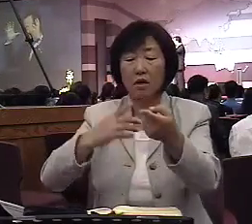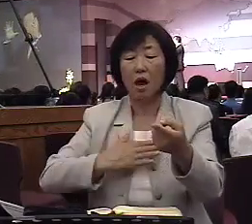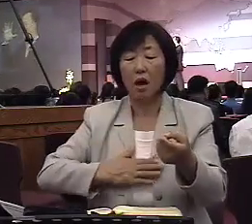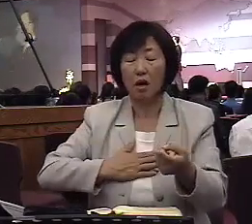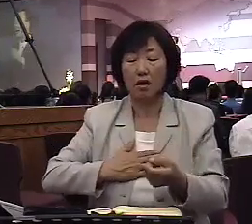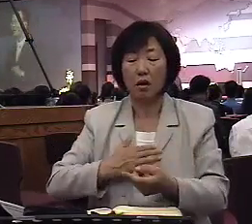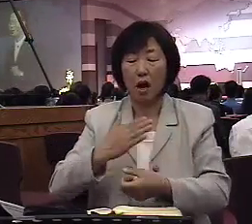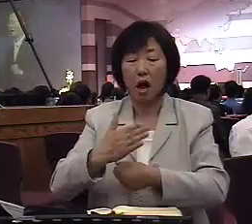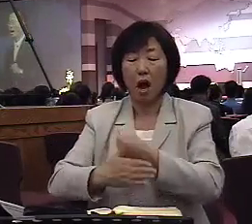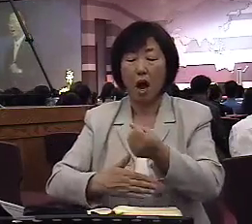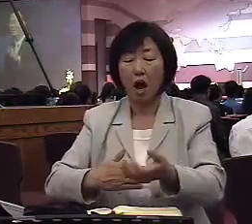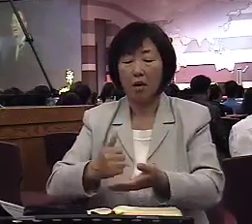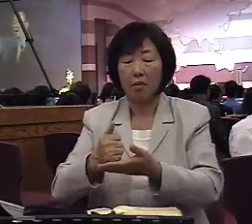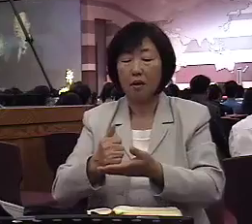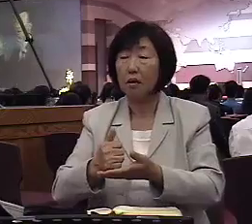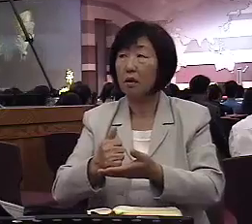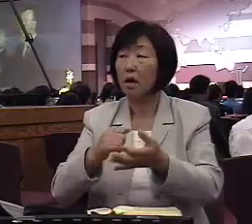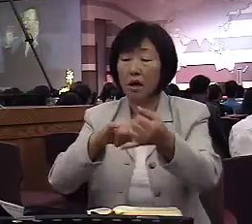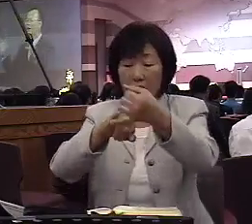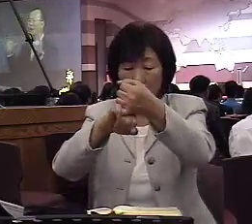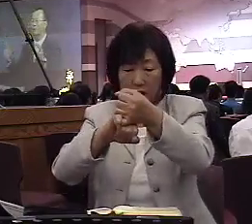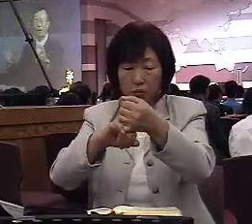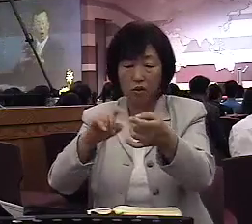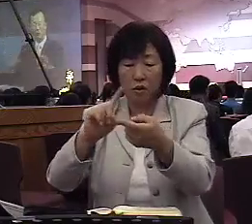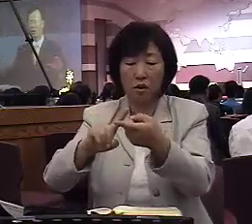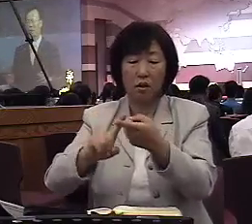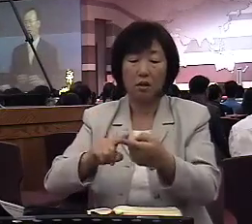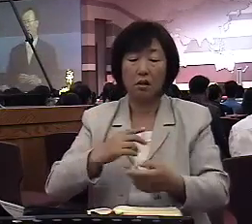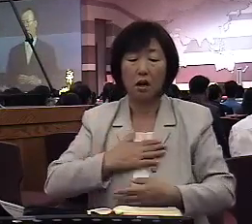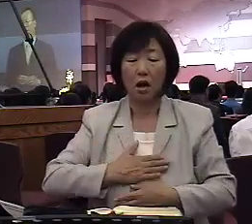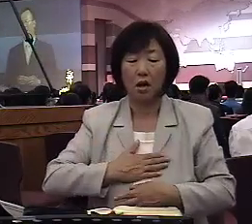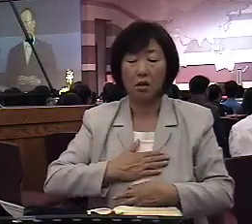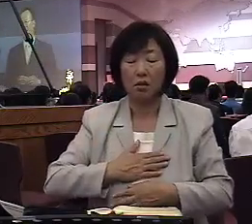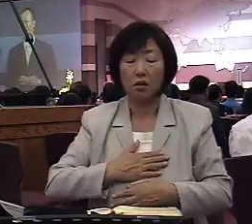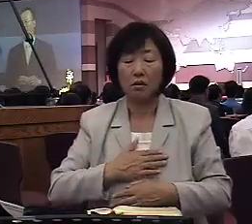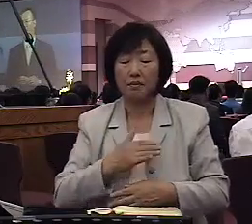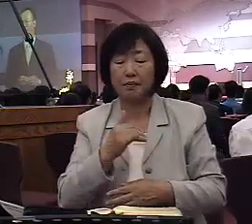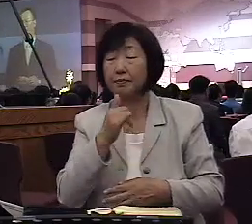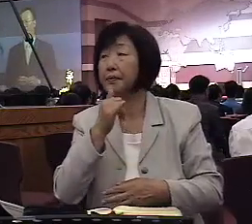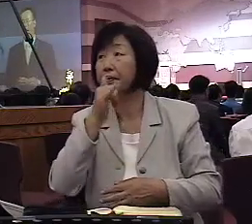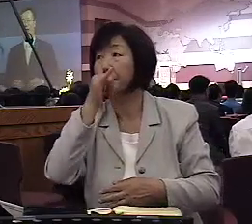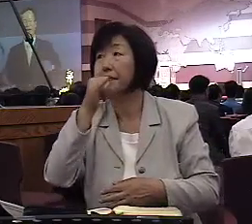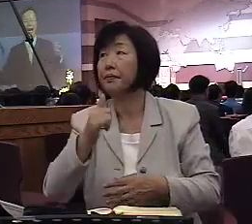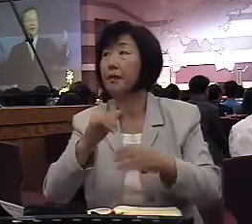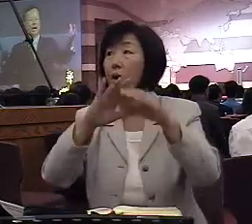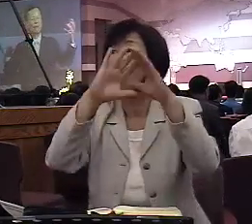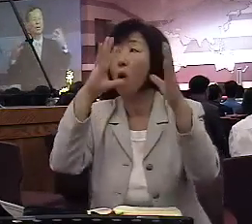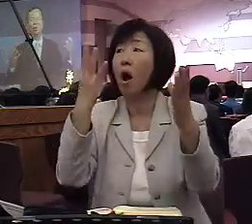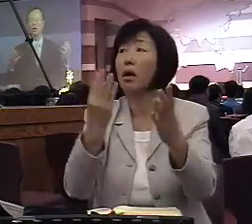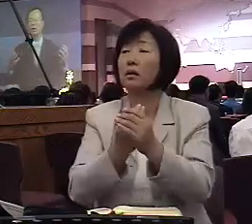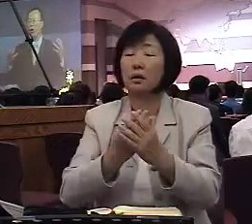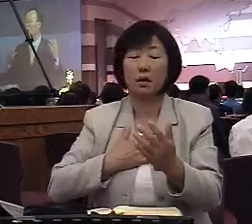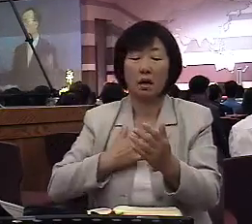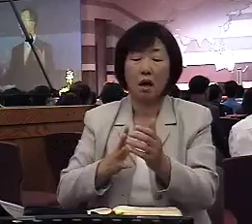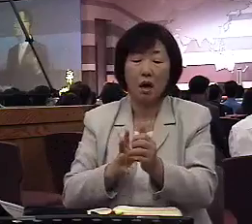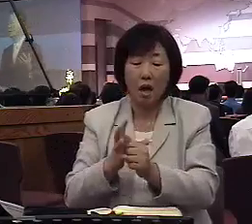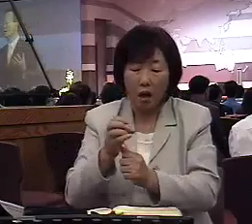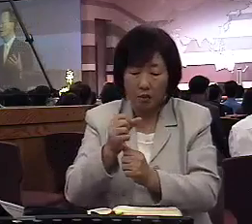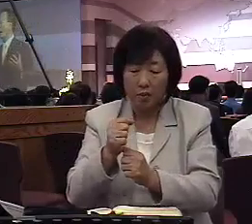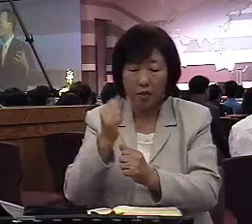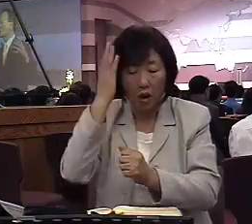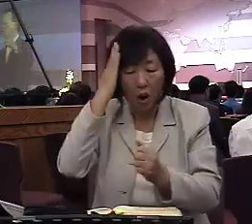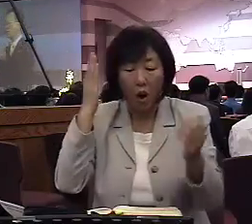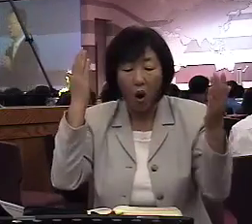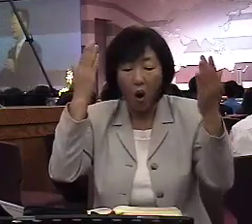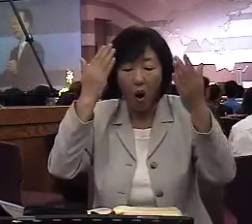하나님의 성품에 대해 아는 것, 하나님의 약속에 대해 아는 것뿐이 없더라고요. 완전히 나를 삼키고 있는